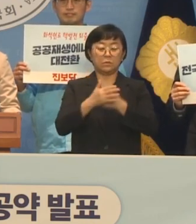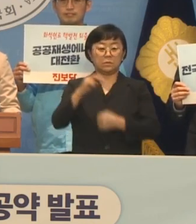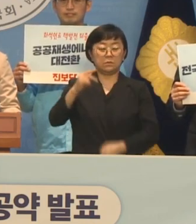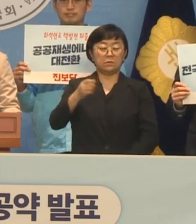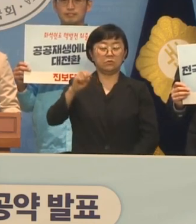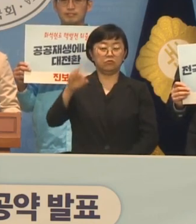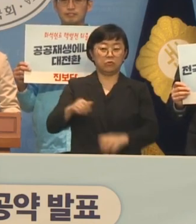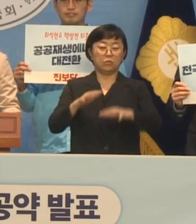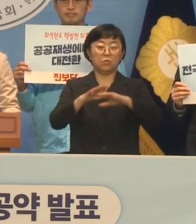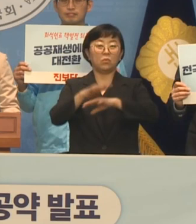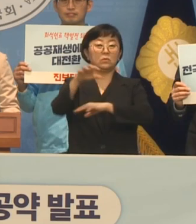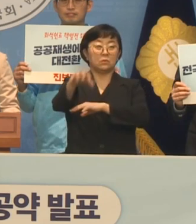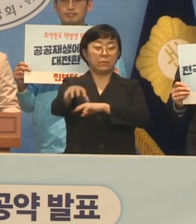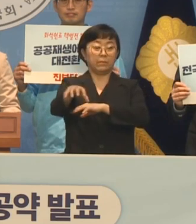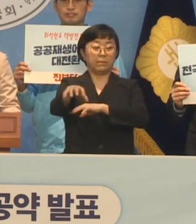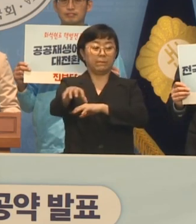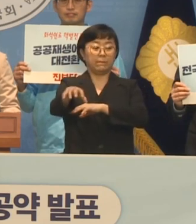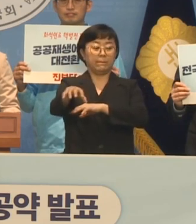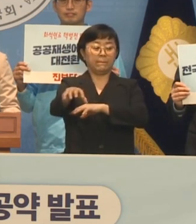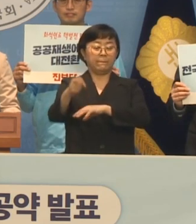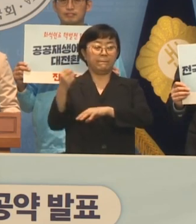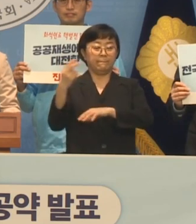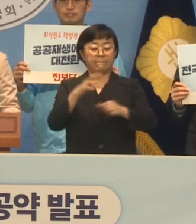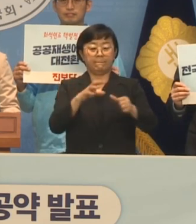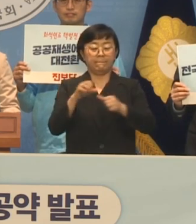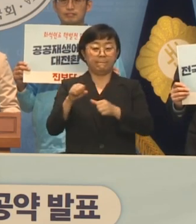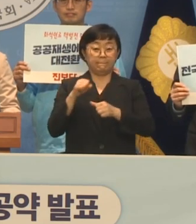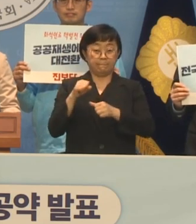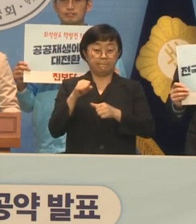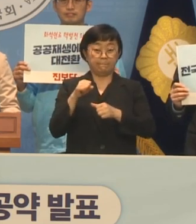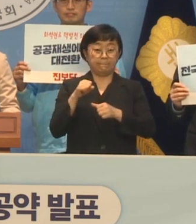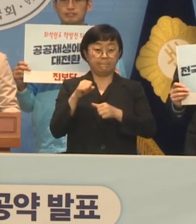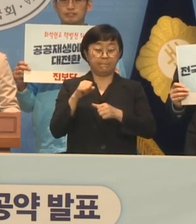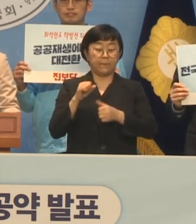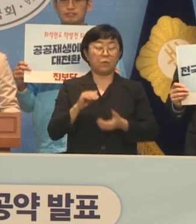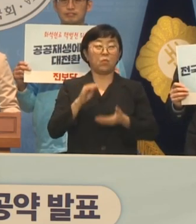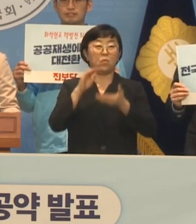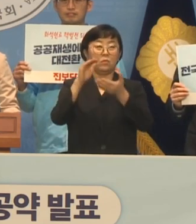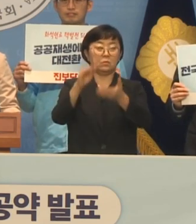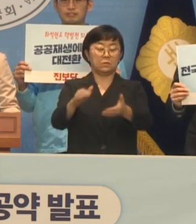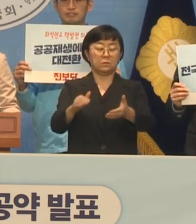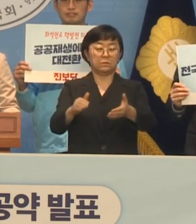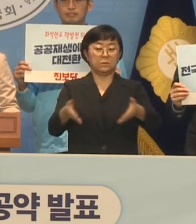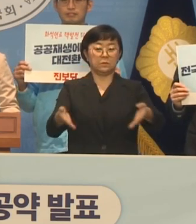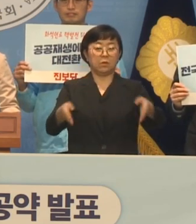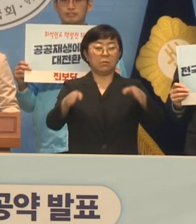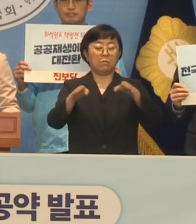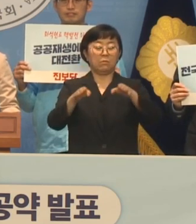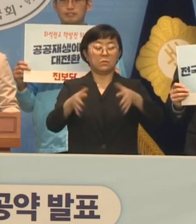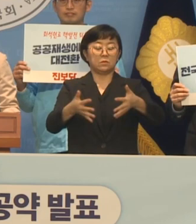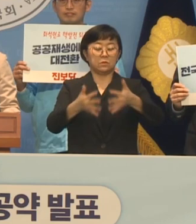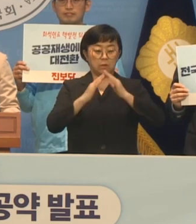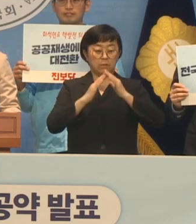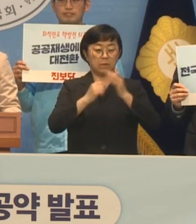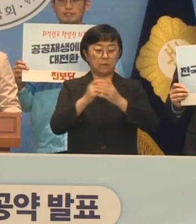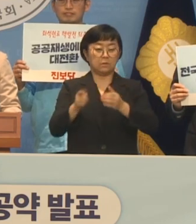쓰는 농어촌 지역부터 재생에너지를 활용한 열공급 설비 확대를